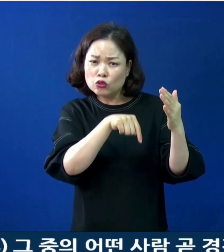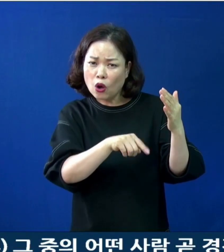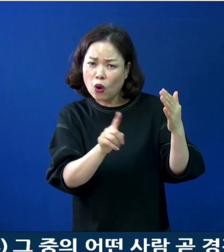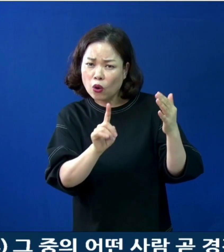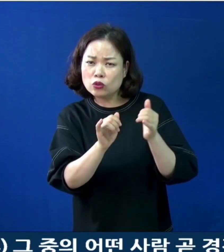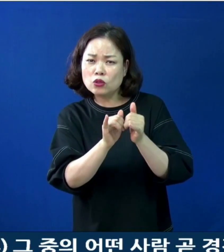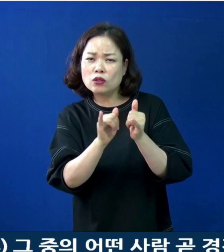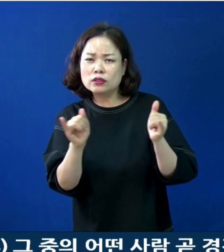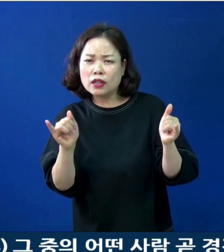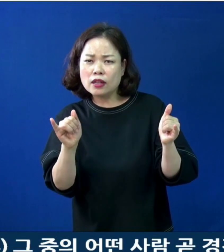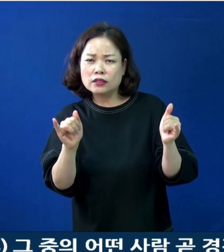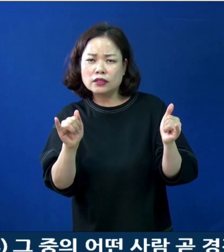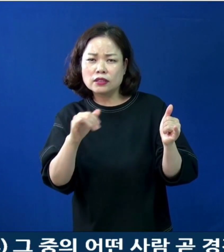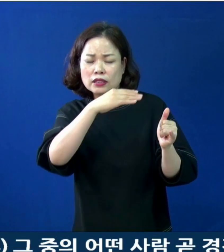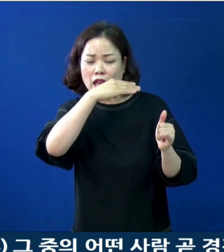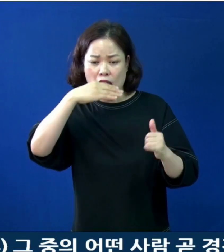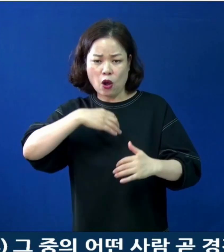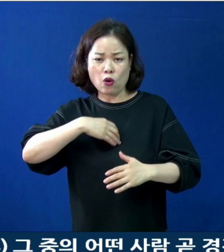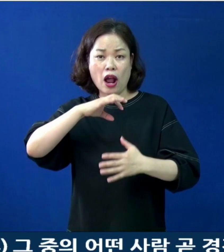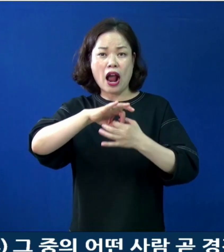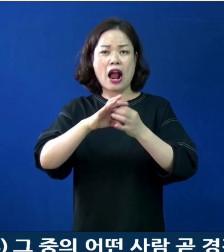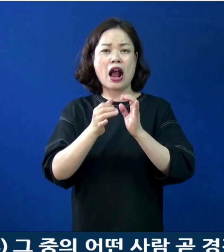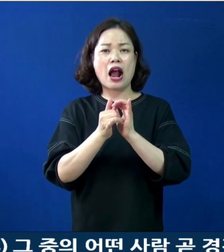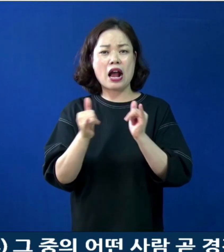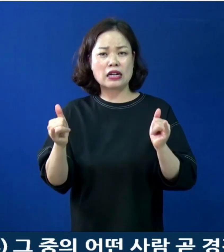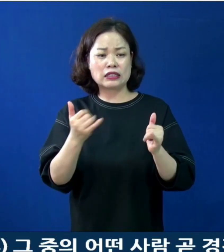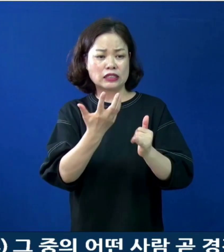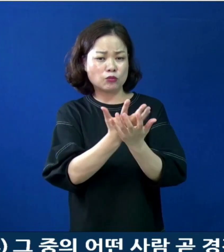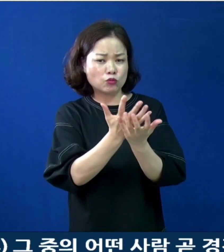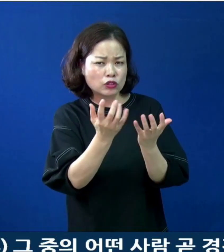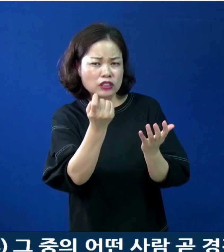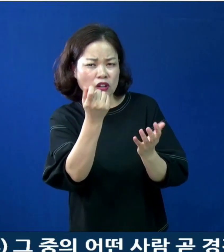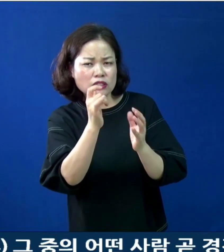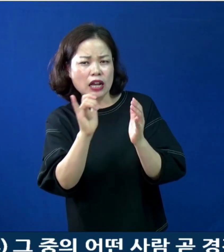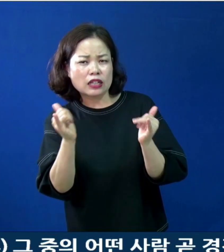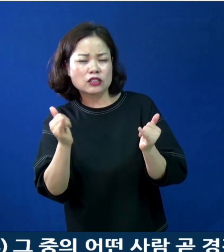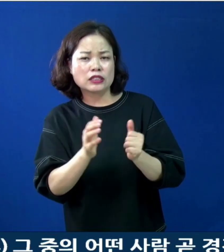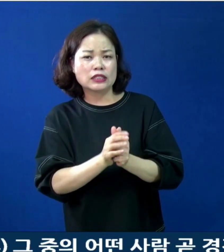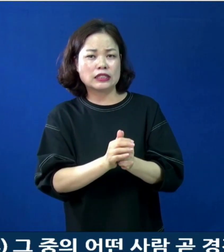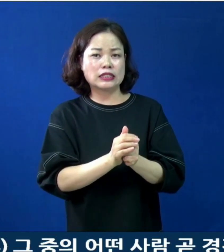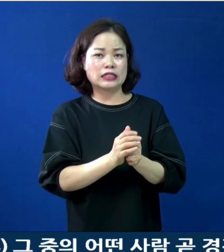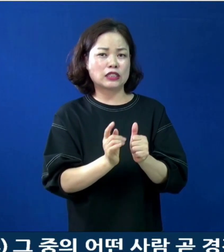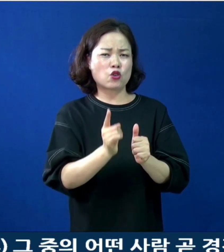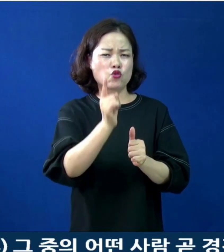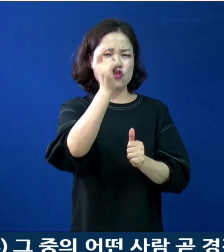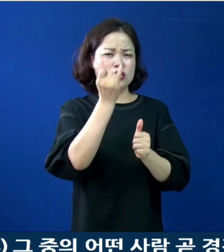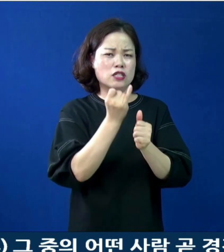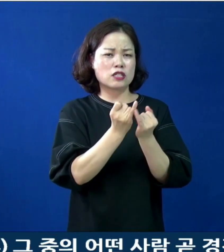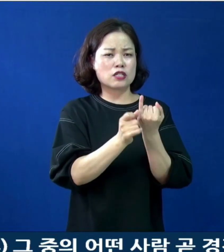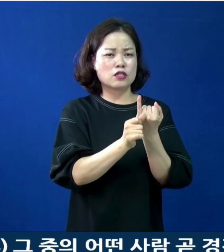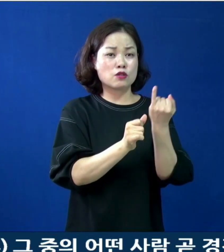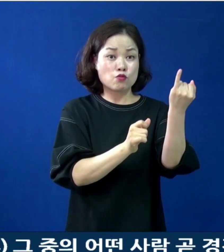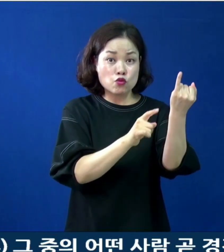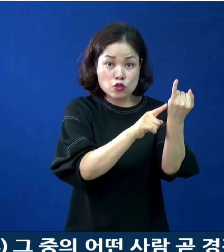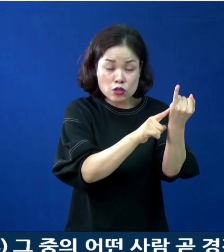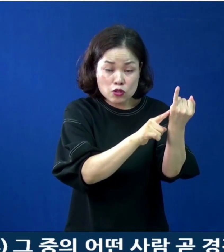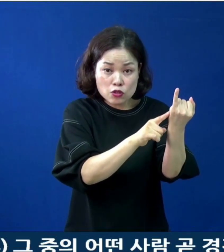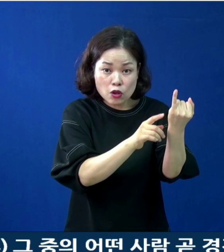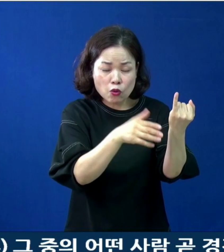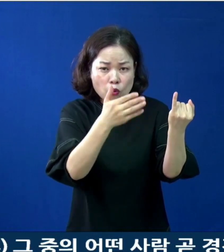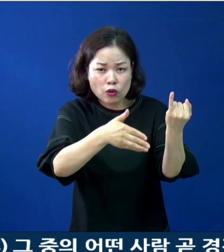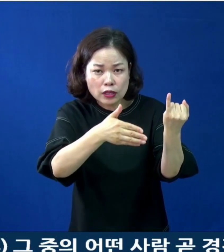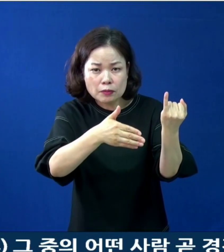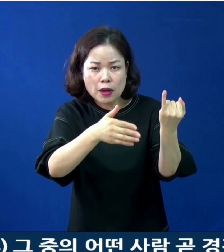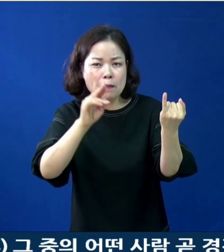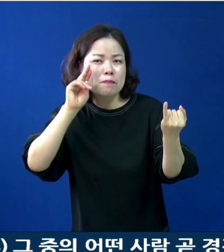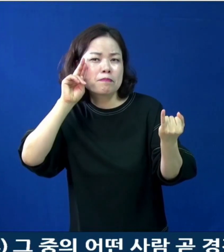어떤 사람 곧 경건한 헬라인의 큰 무리와 적지 않은 귀부인도 권함을 받고 바울과